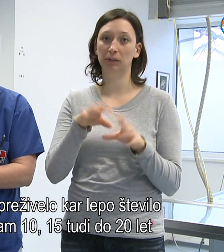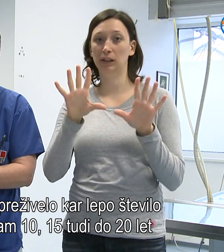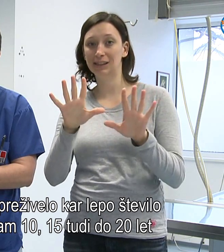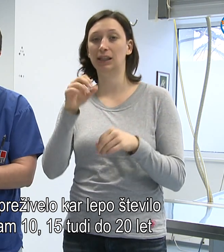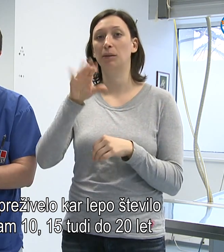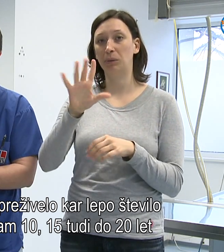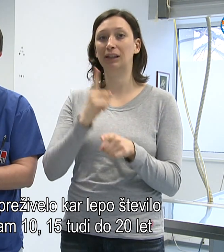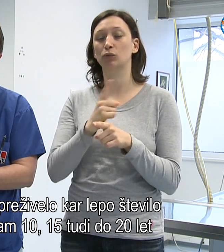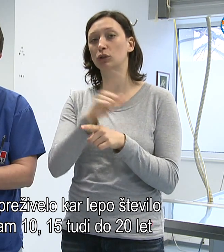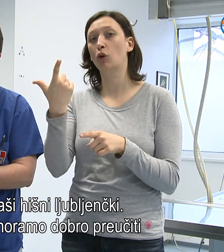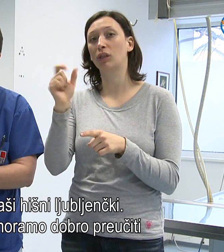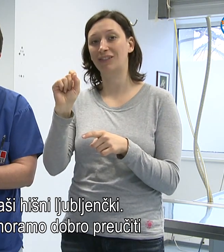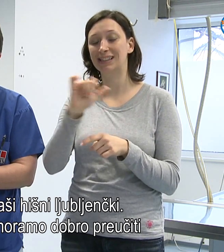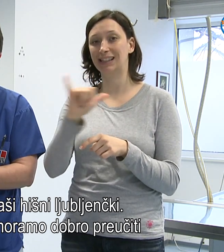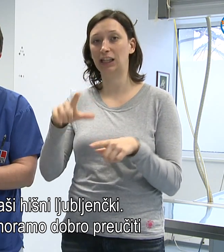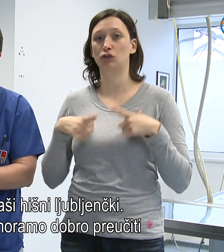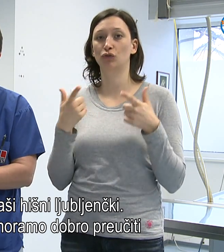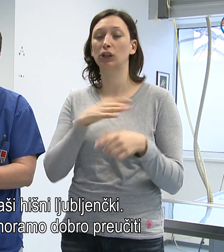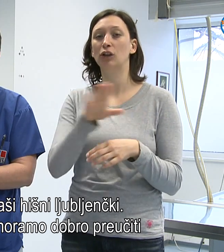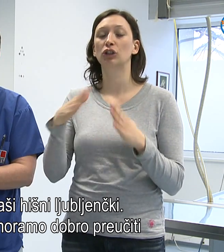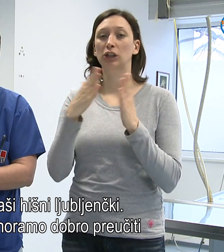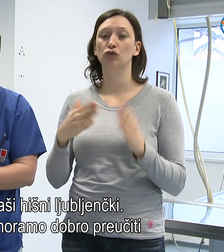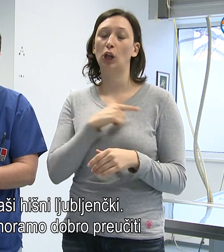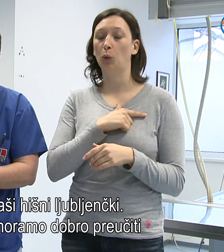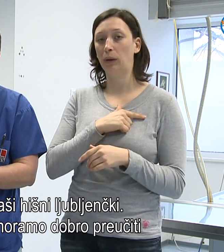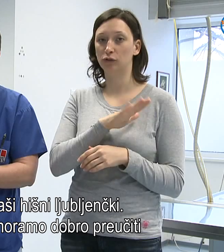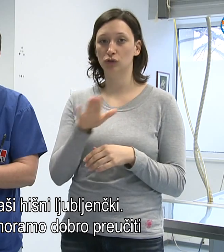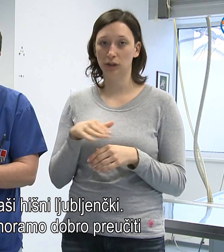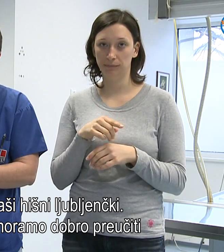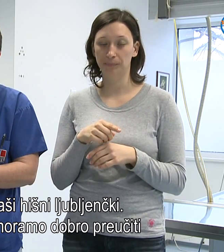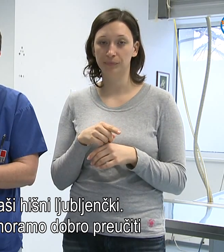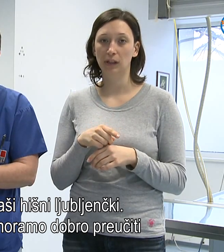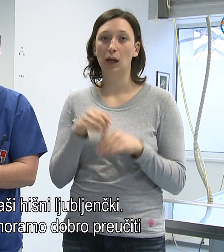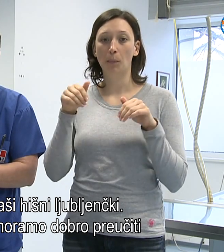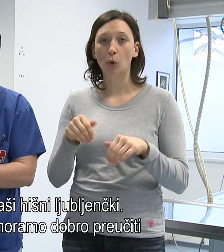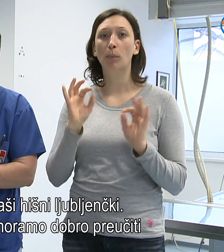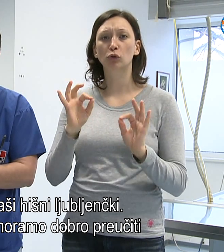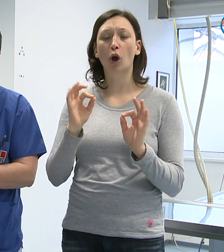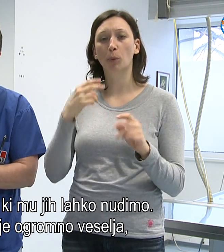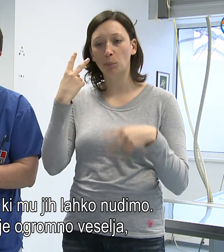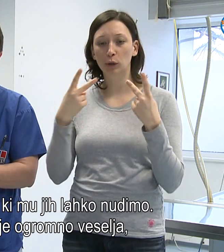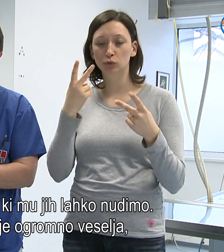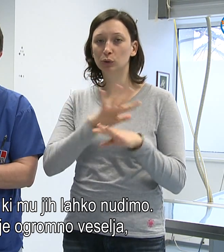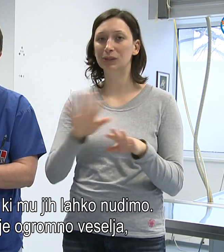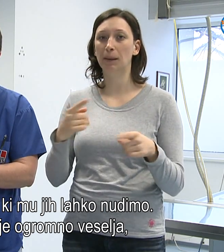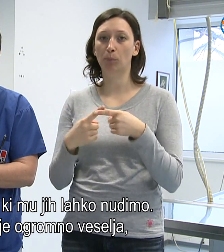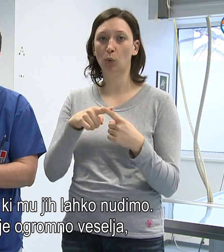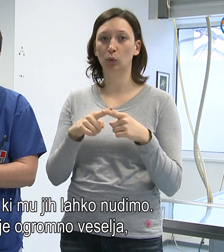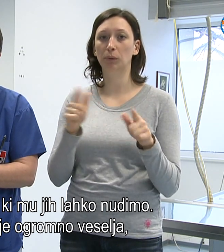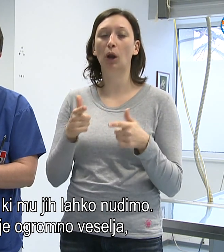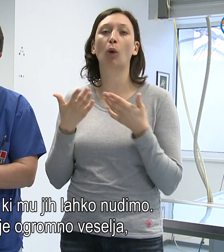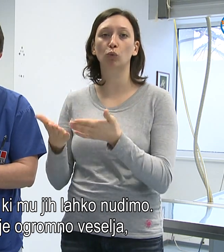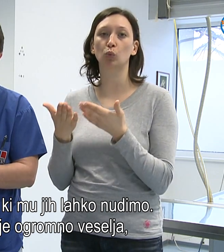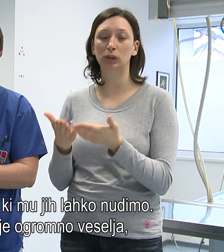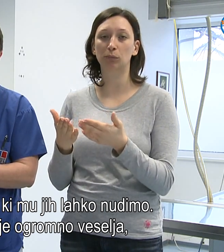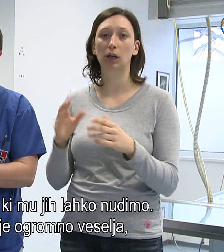10, 15, tudi do 20 let živijo zdaj naši hišni ljubljenci. Tako da moramo dobro preučiti vse pogoje, ki mu lahko